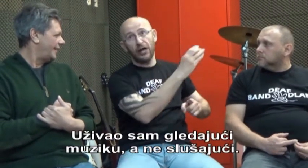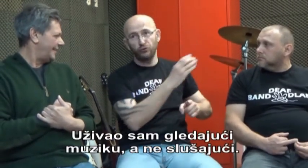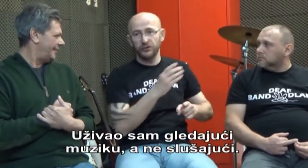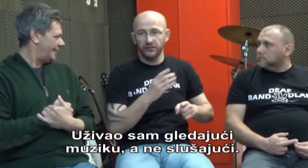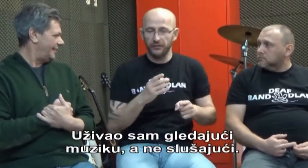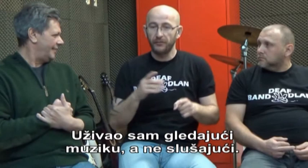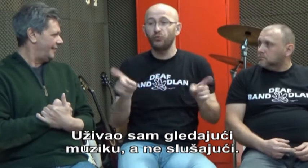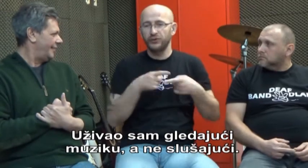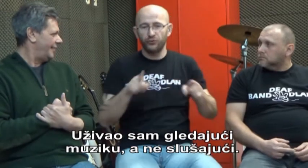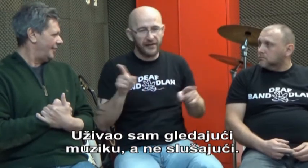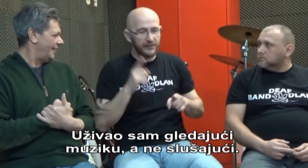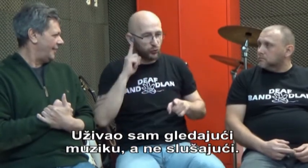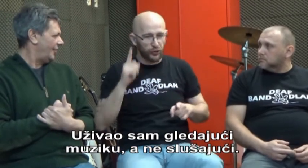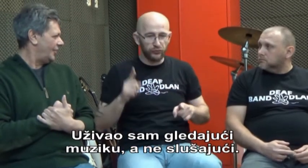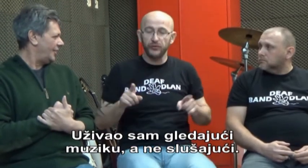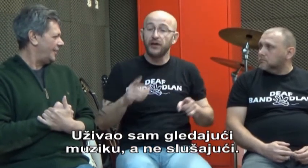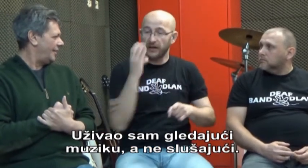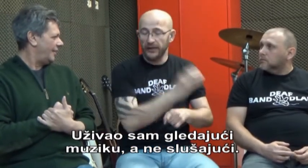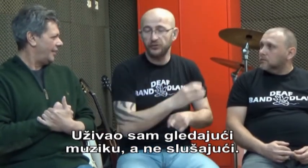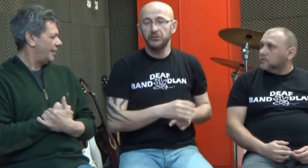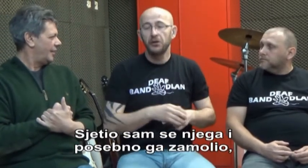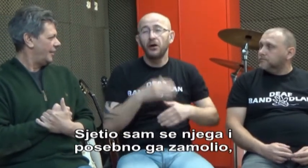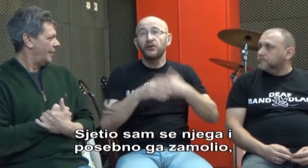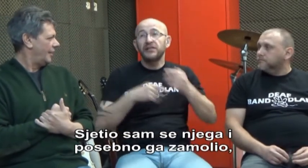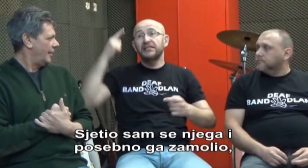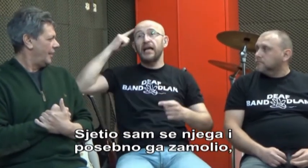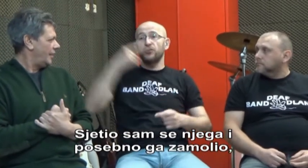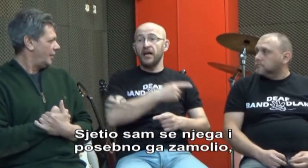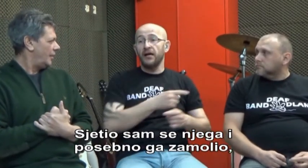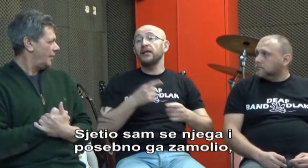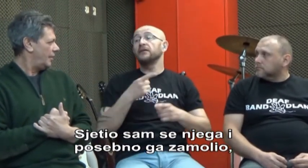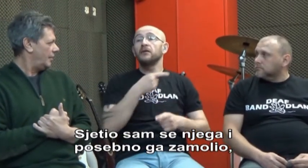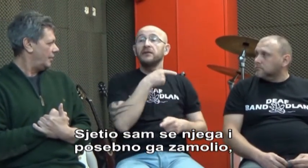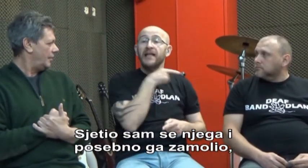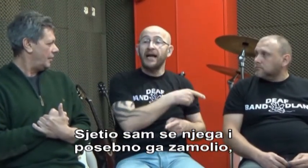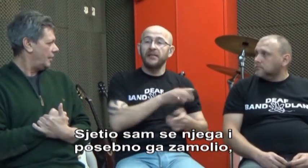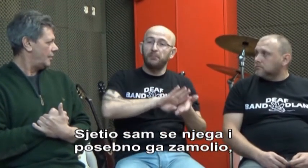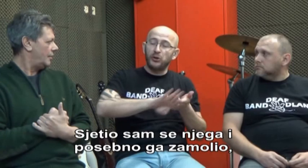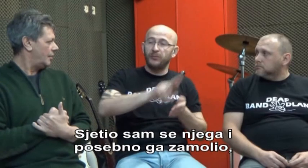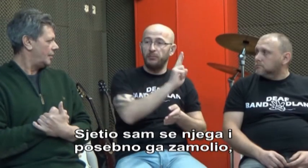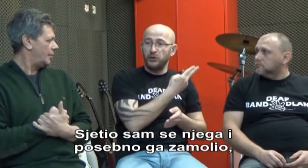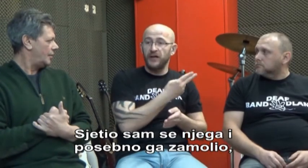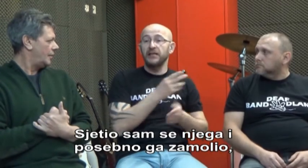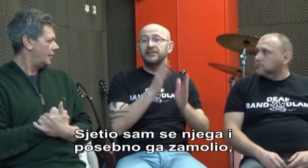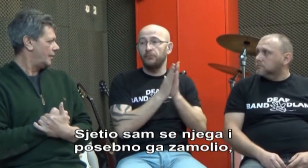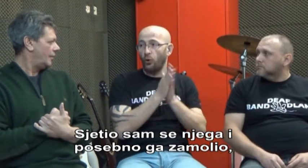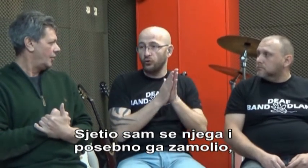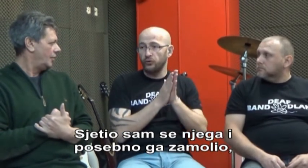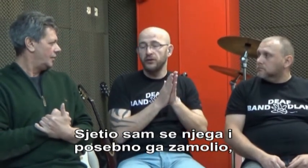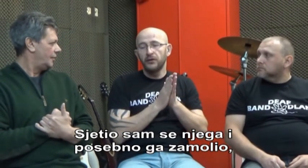si muziku, a ne slušao si gledao sam. Onda kad sjeti njega i njega sam posebno pozvao i zamolio.